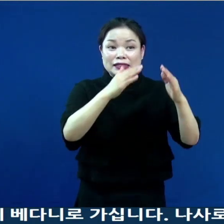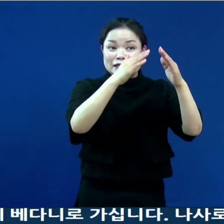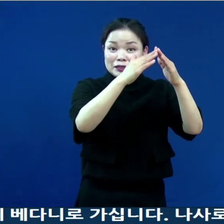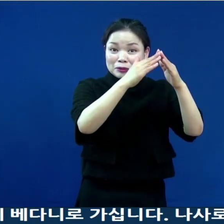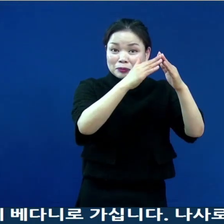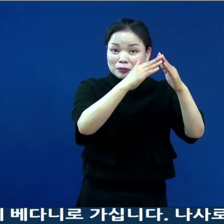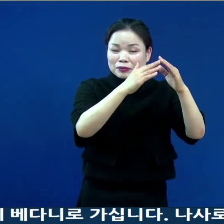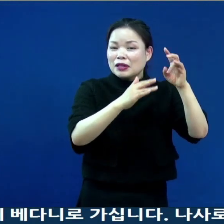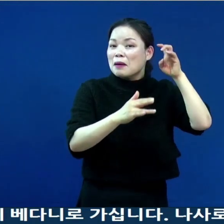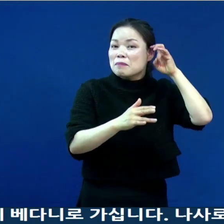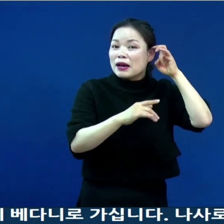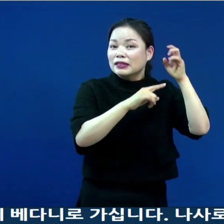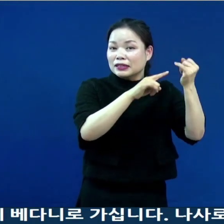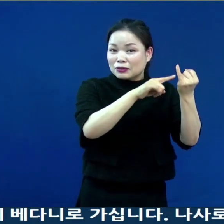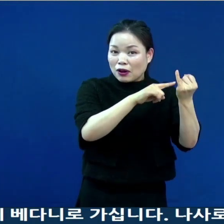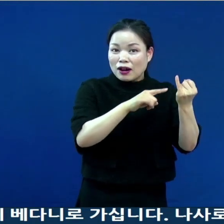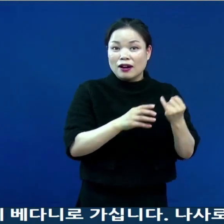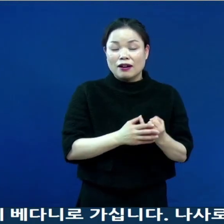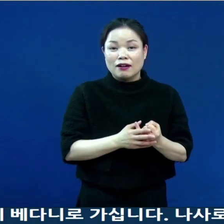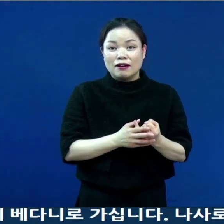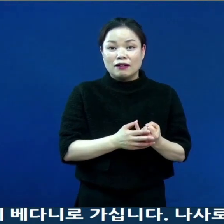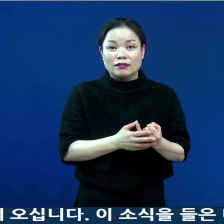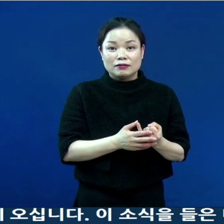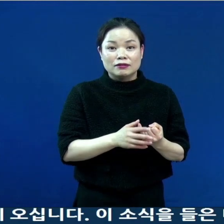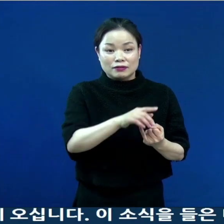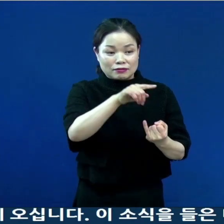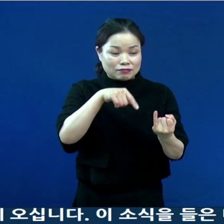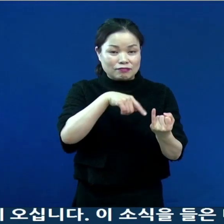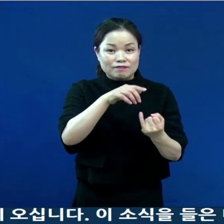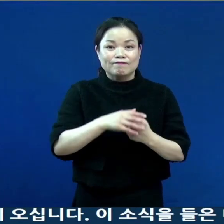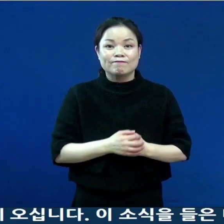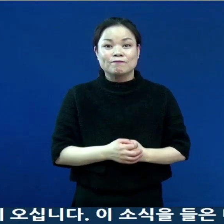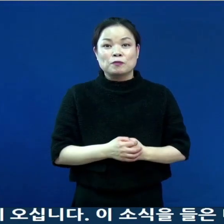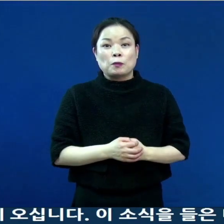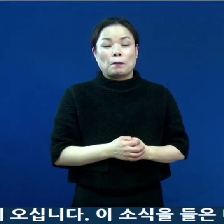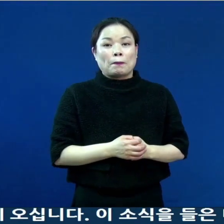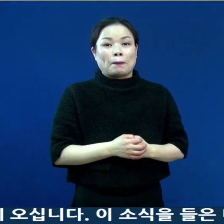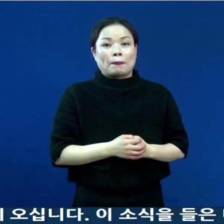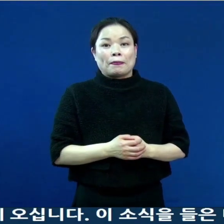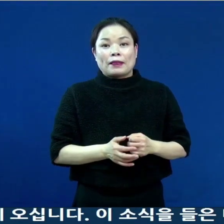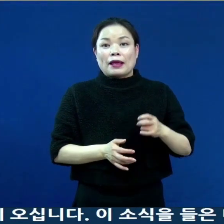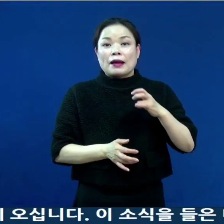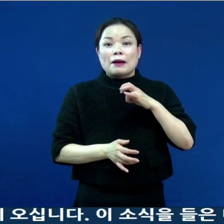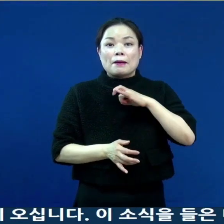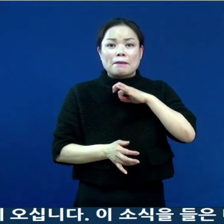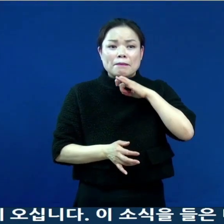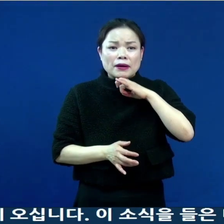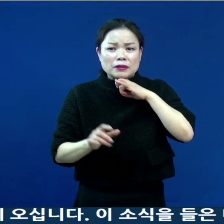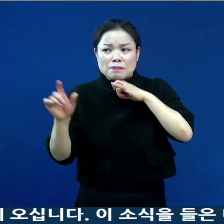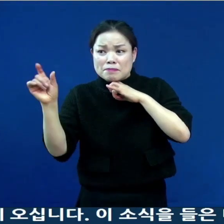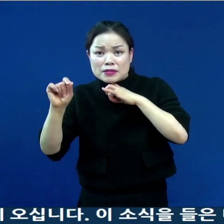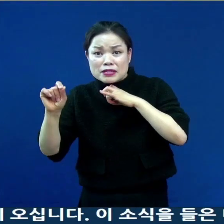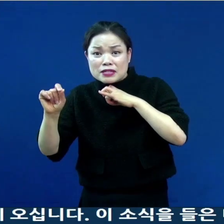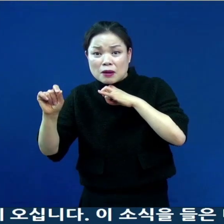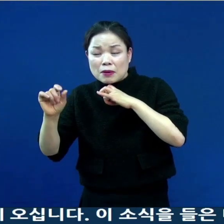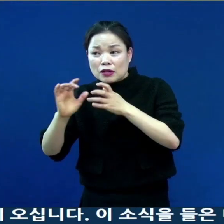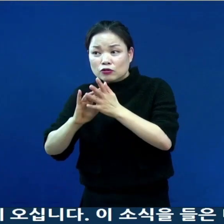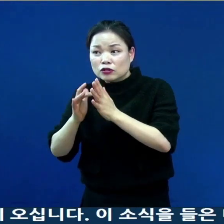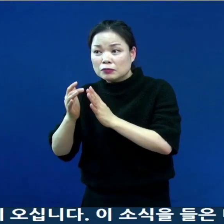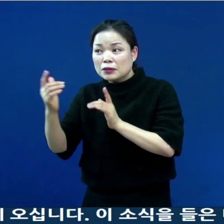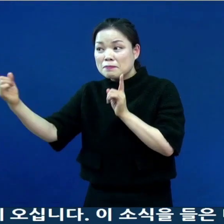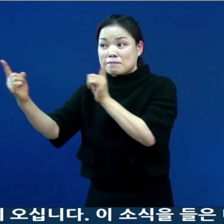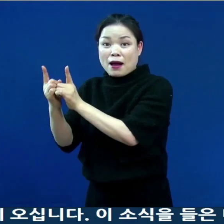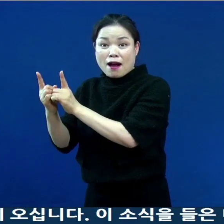집순이 마리아, 다 이점이 있습니다. 근데 이 마르다가 민첩하게 예수님에게